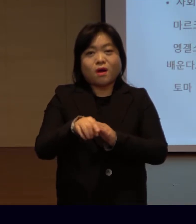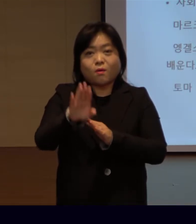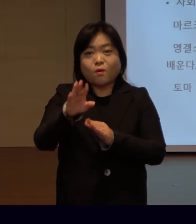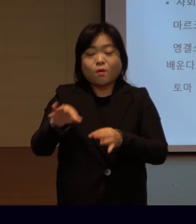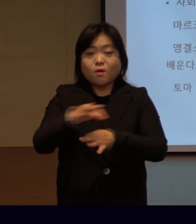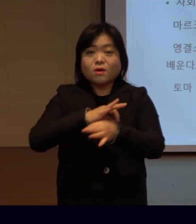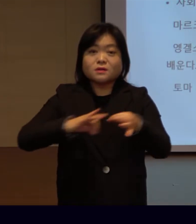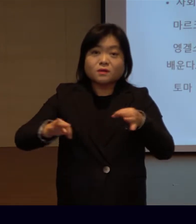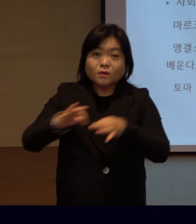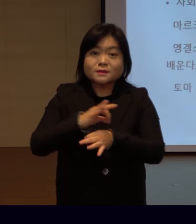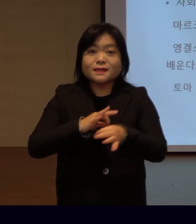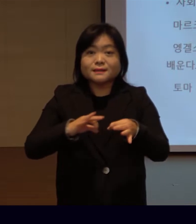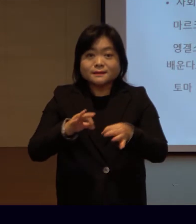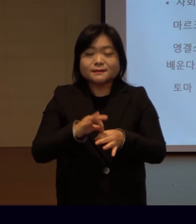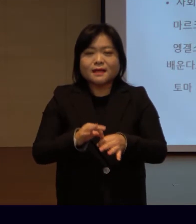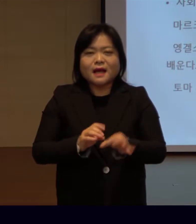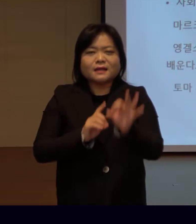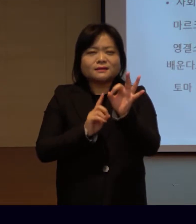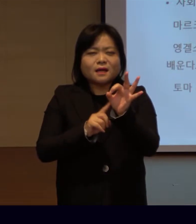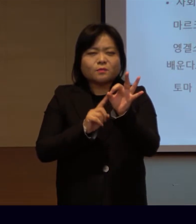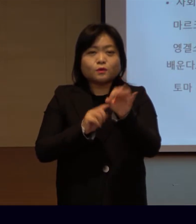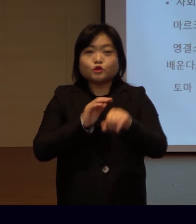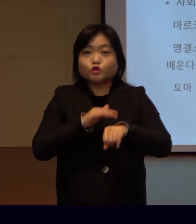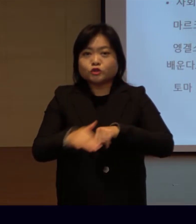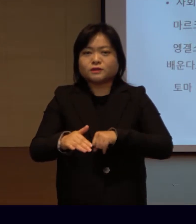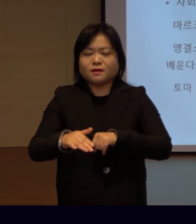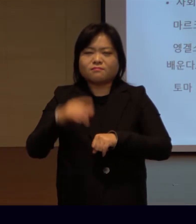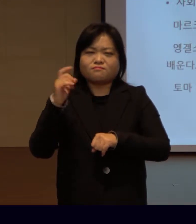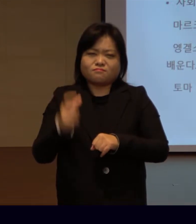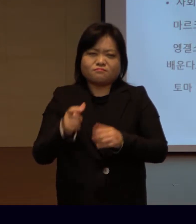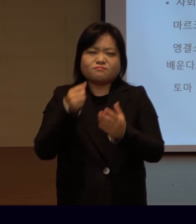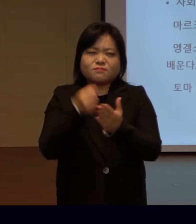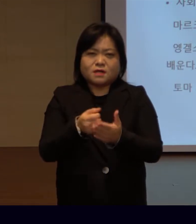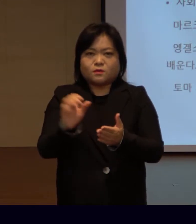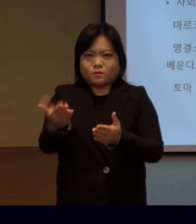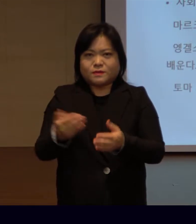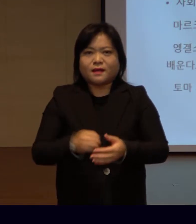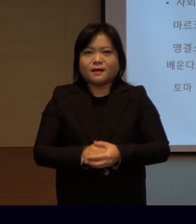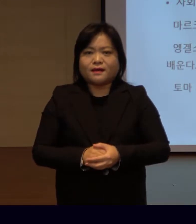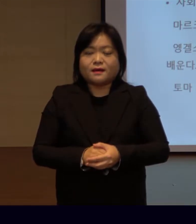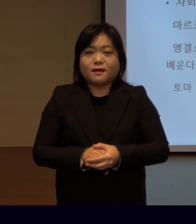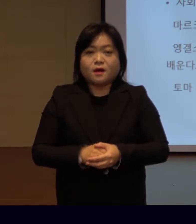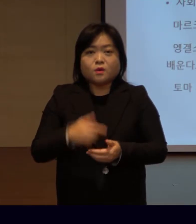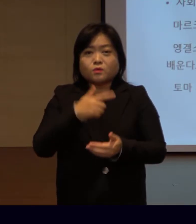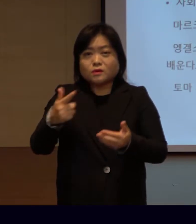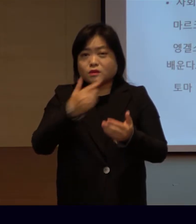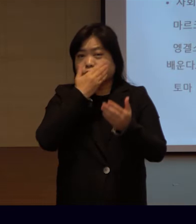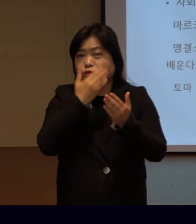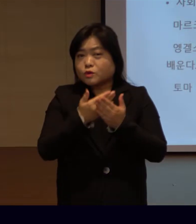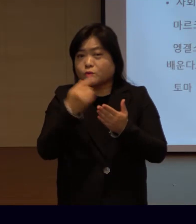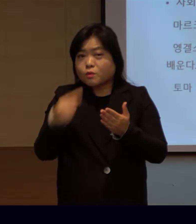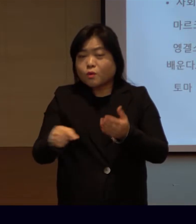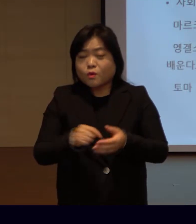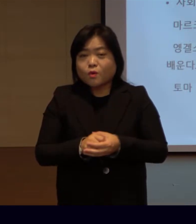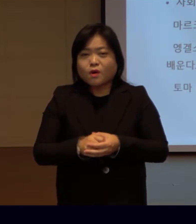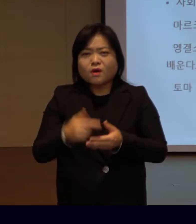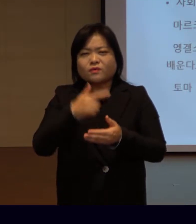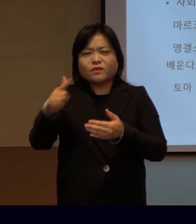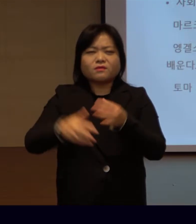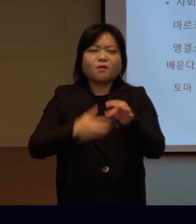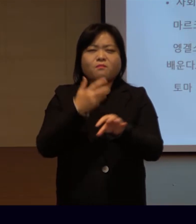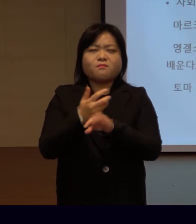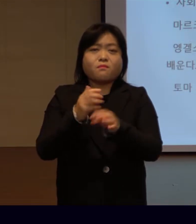경제는 자본주의 체제가 이제 굳어지는 겁니다. 굉장히 중요한 건 뭐냐면은